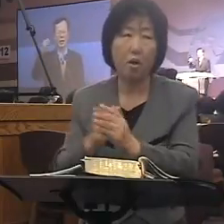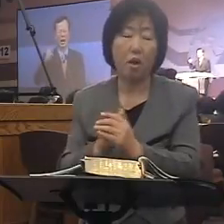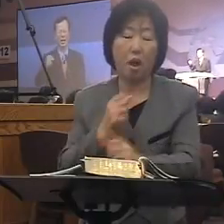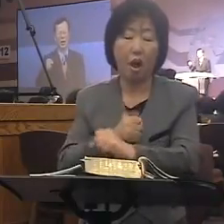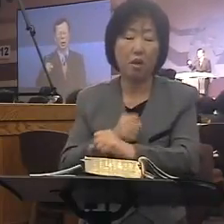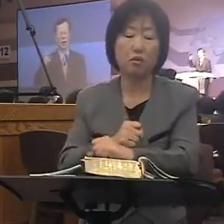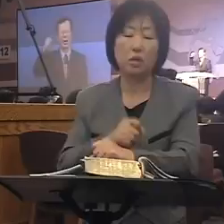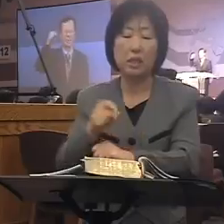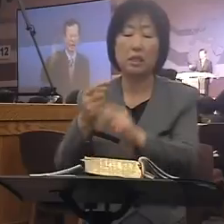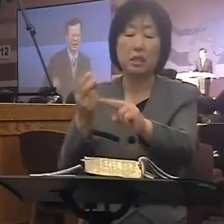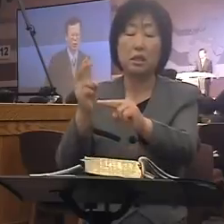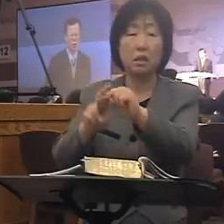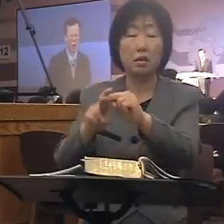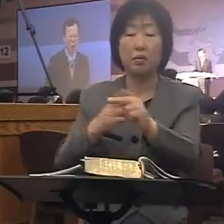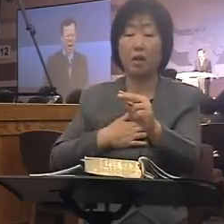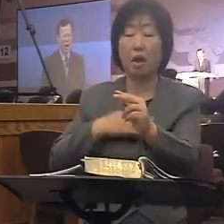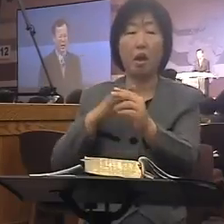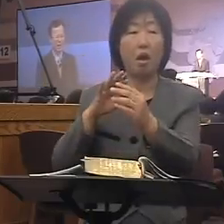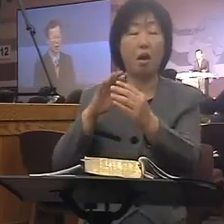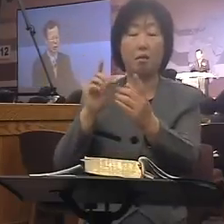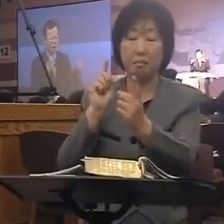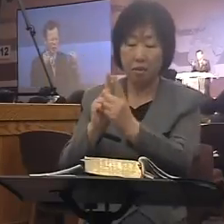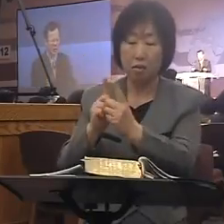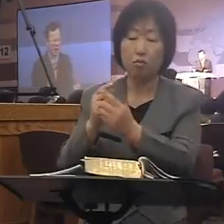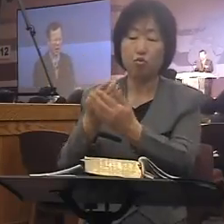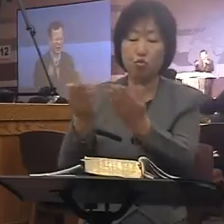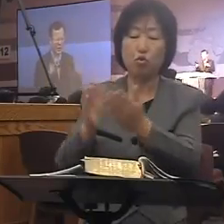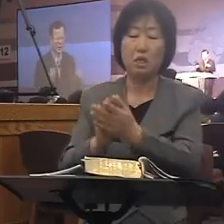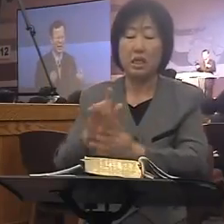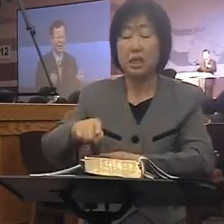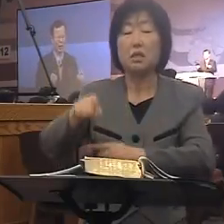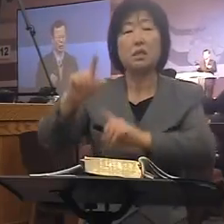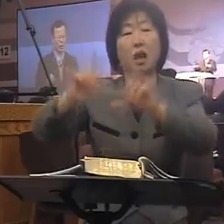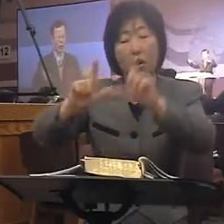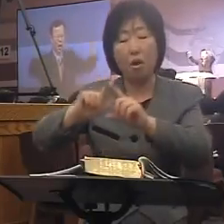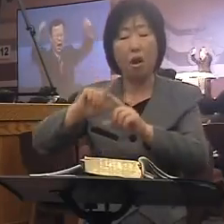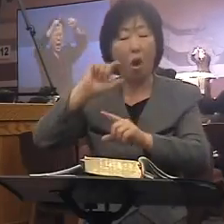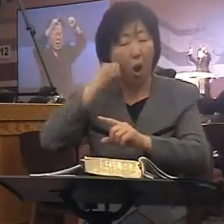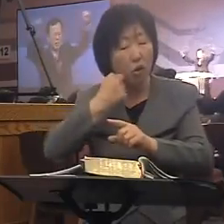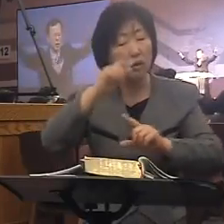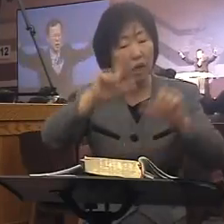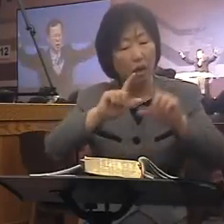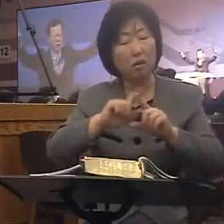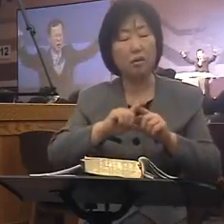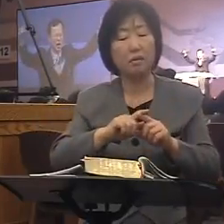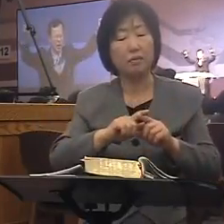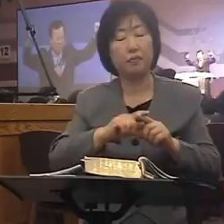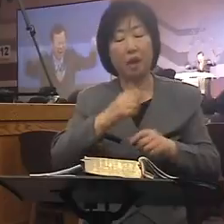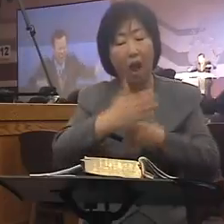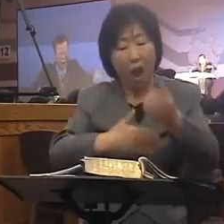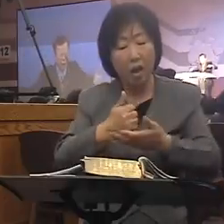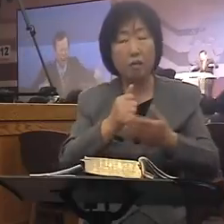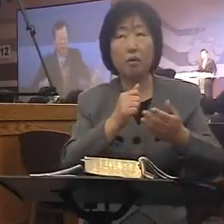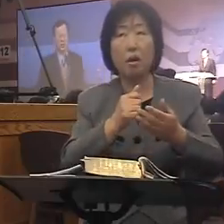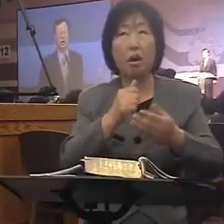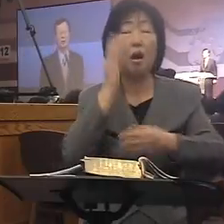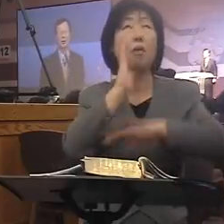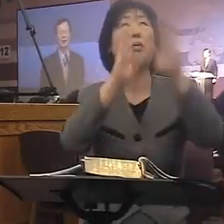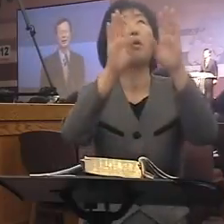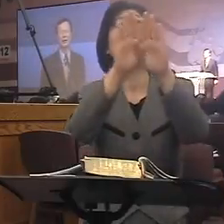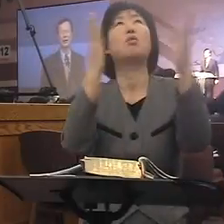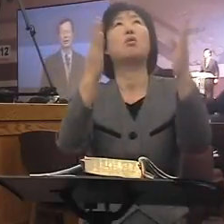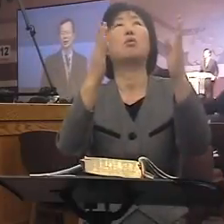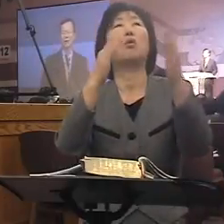하나님께서 이 자리에서도 나를 만나주시고 하나님께서도 이 상황, 이 자리 가운데서도 하늘문을 여시고 나를 바라보시고